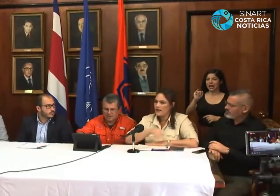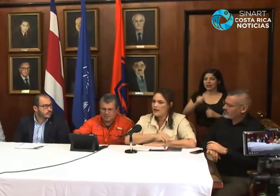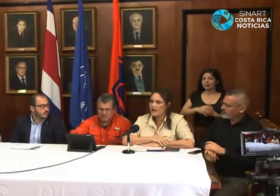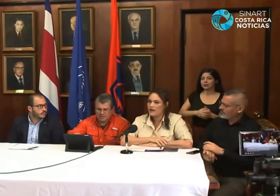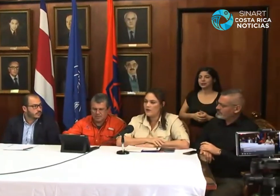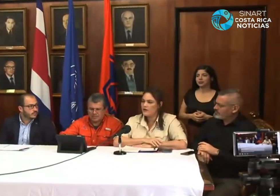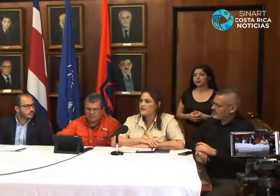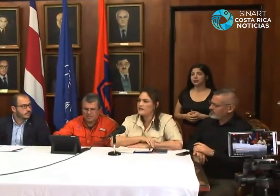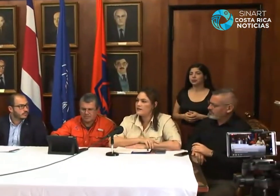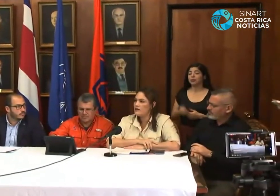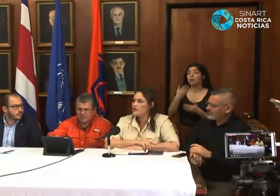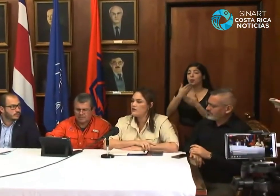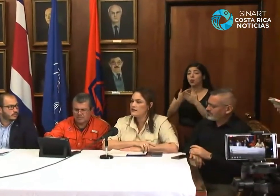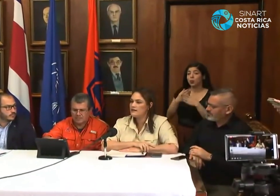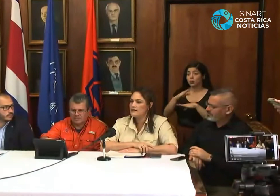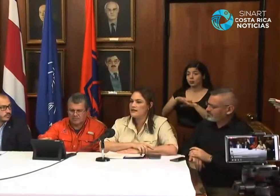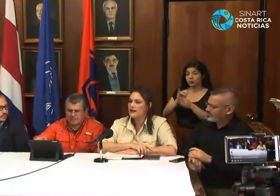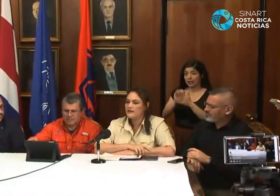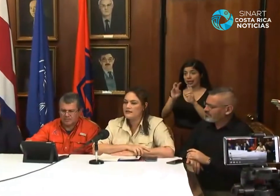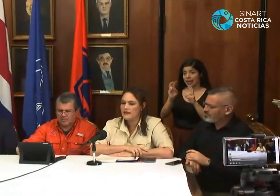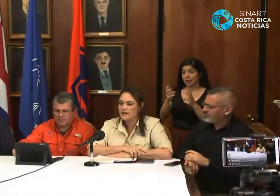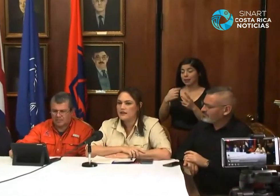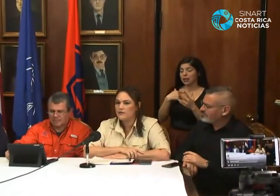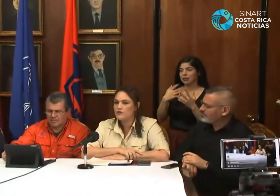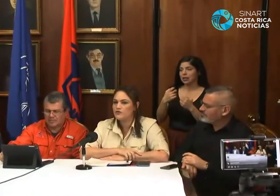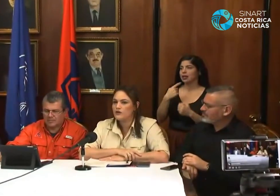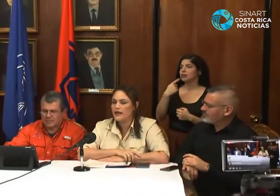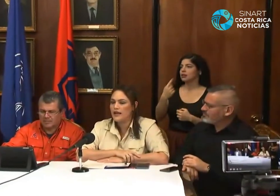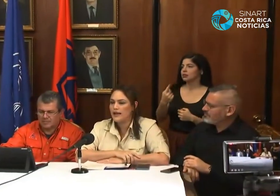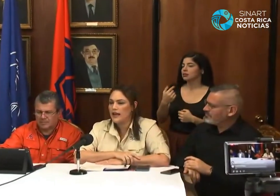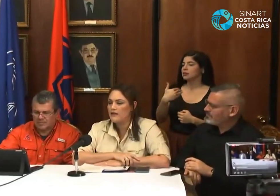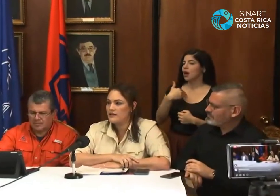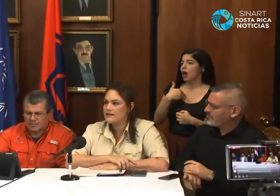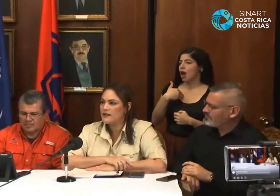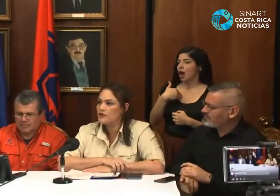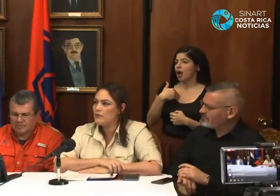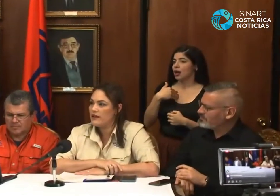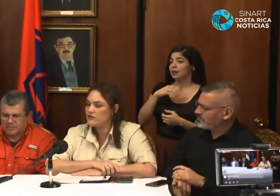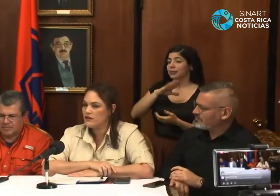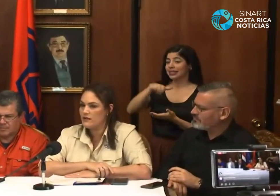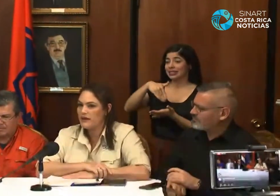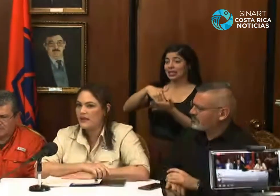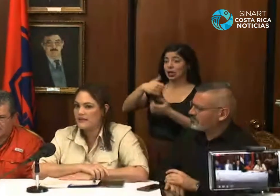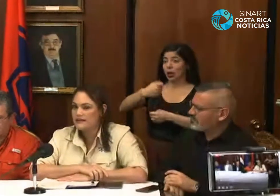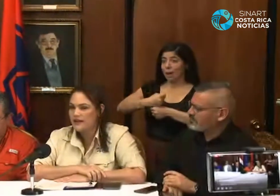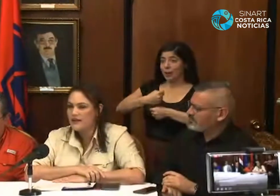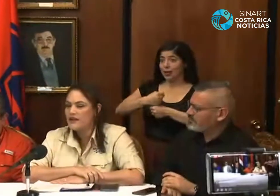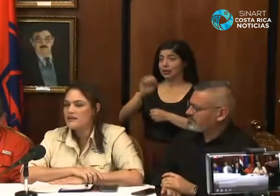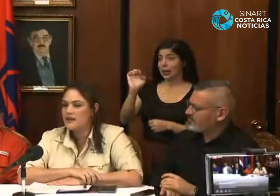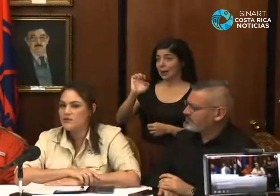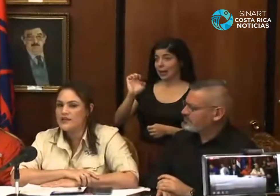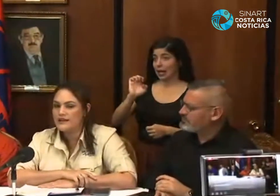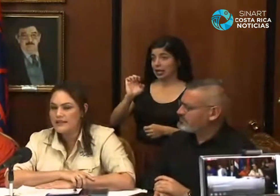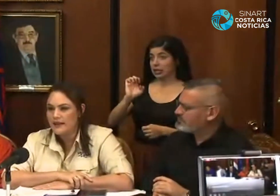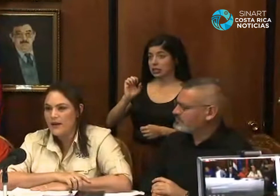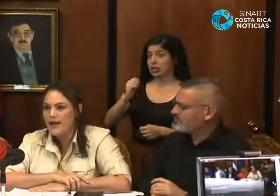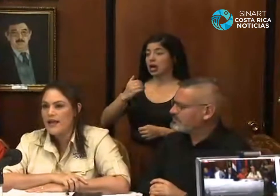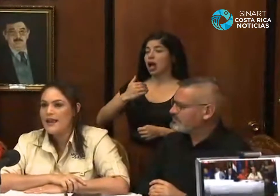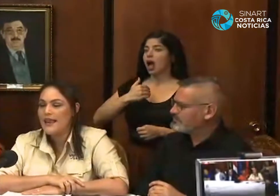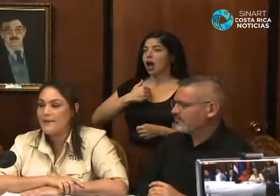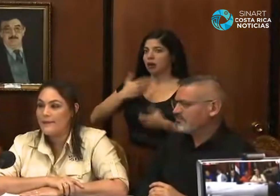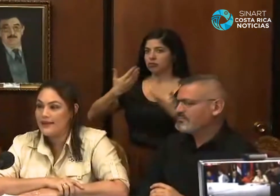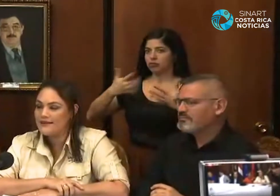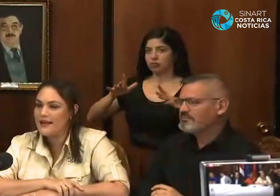Sí, bueno, en este sentido quisiera decir que tenemos una, a nivel del Centro de Operaciones de Emergencia, tenemos